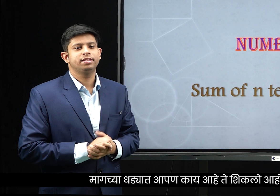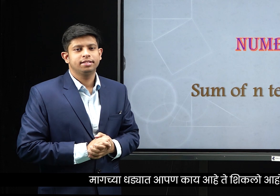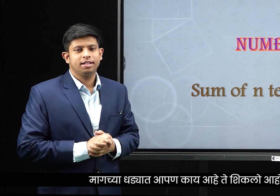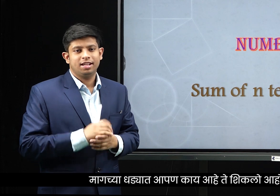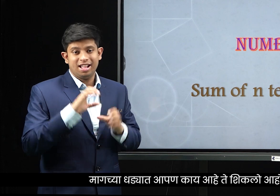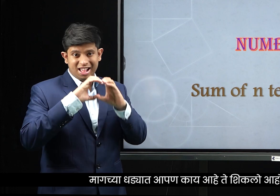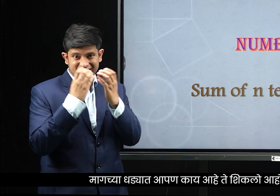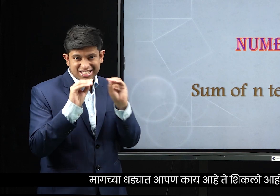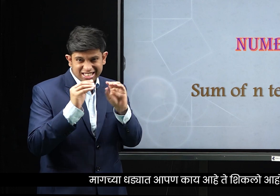मागच्या धड्यात